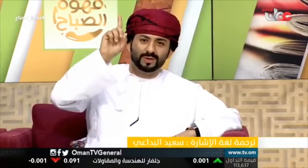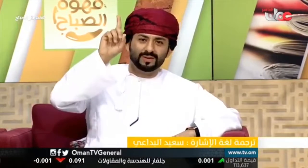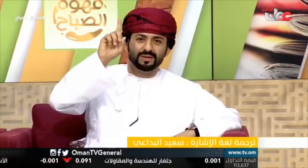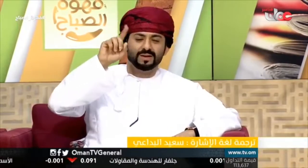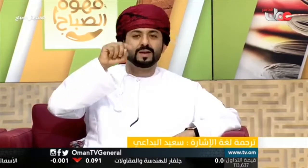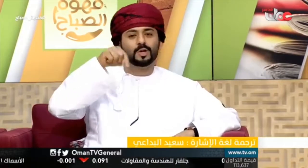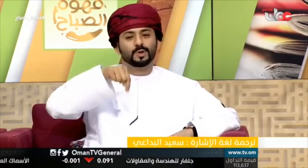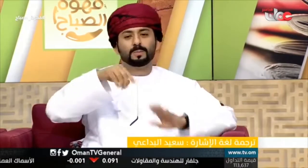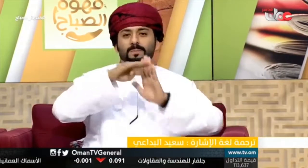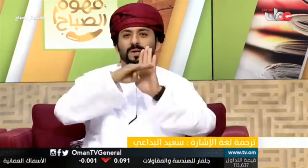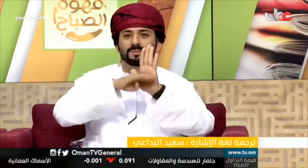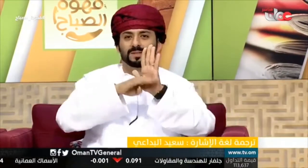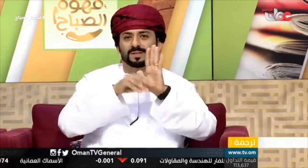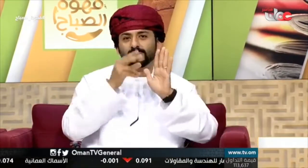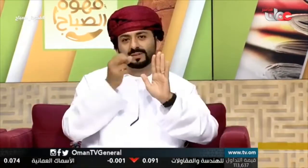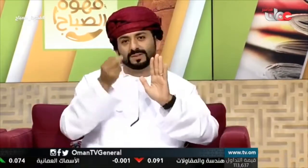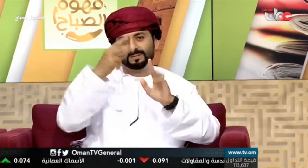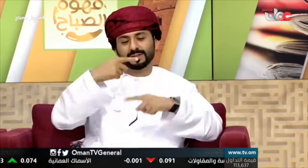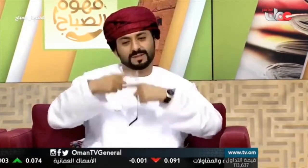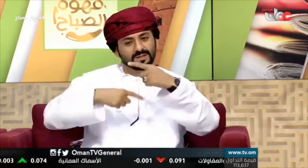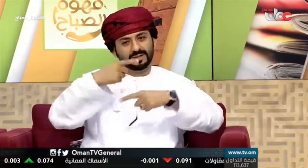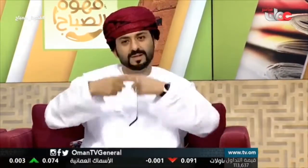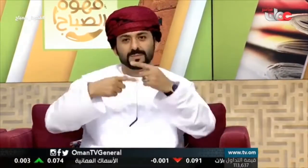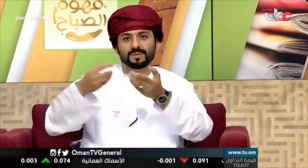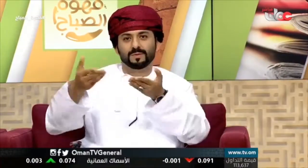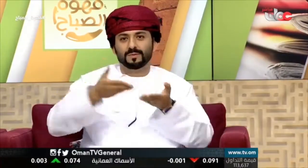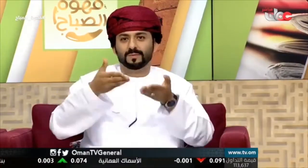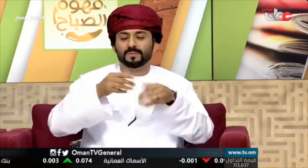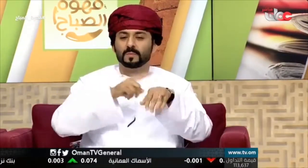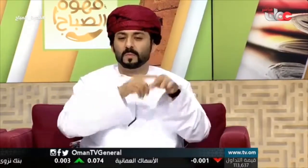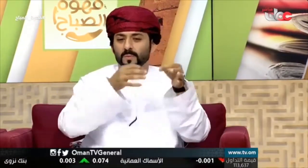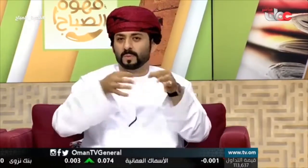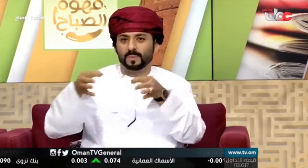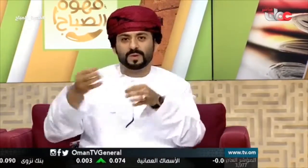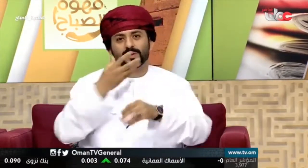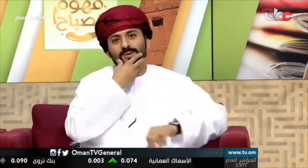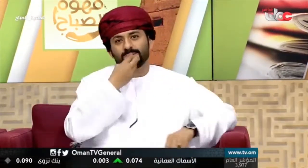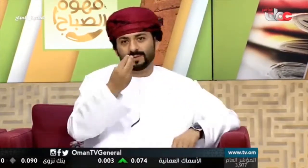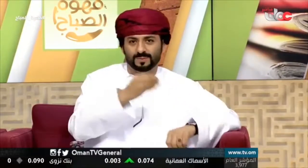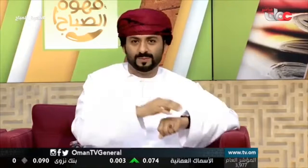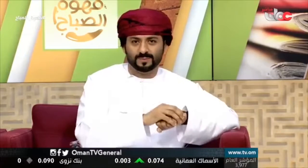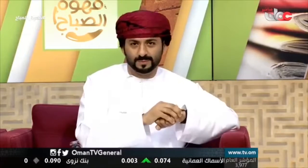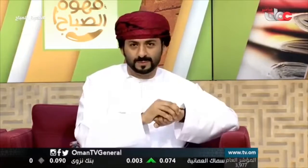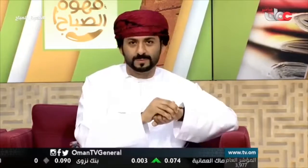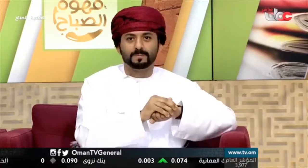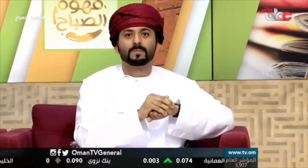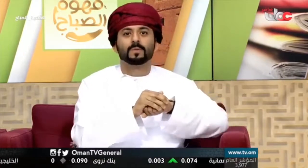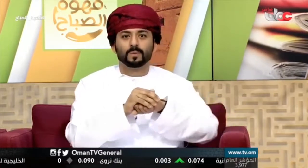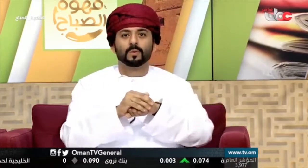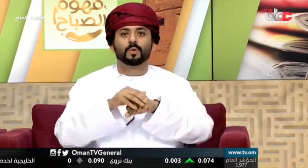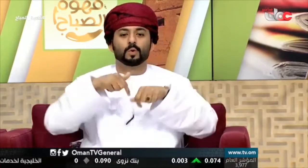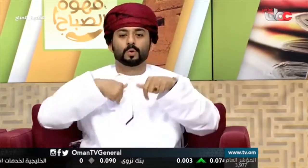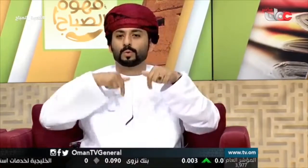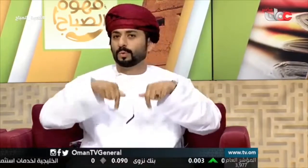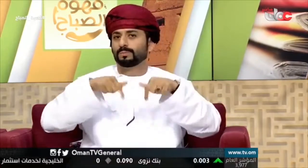لله برنامج قهوة الصباح مستمر دائما بضيوفه المتعددين، ويعطي المعلومات الجميلة